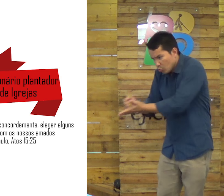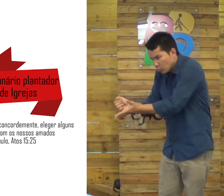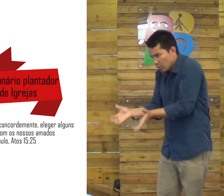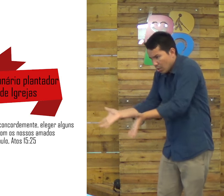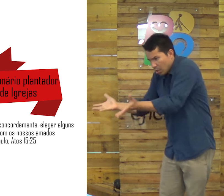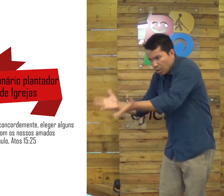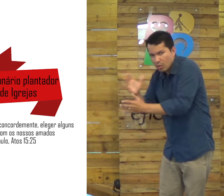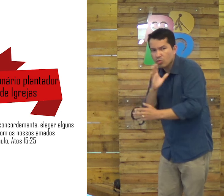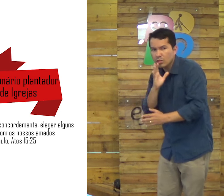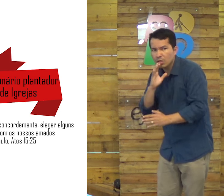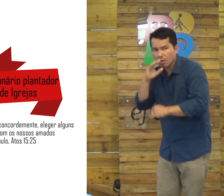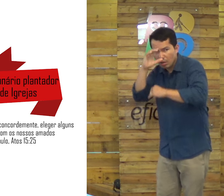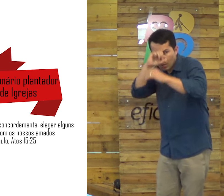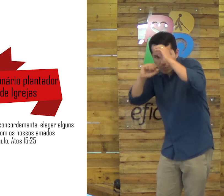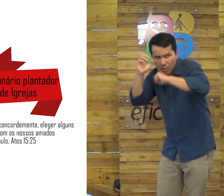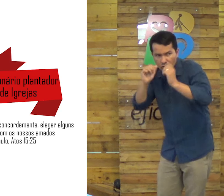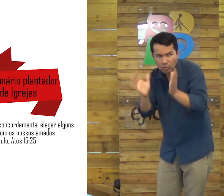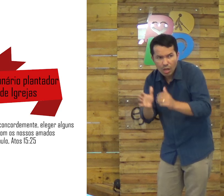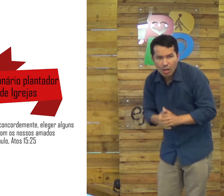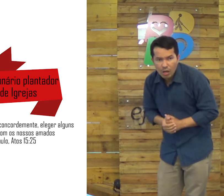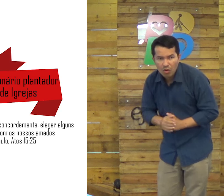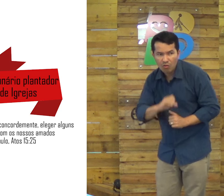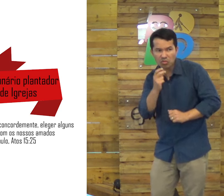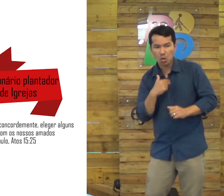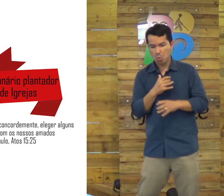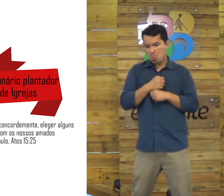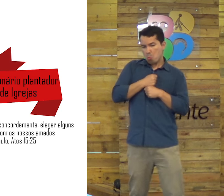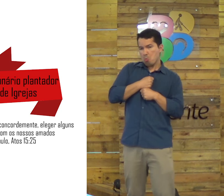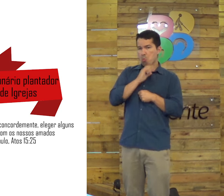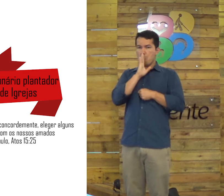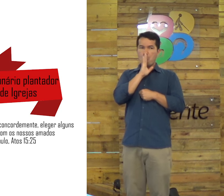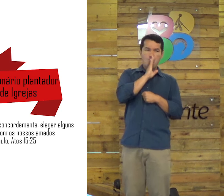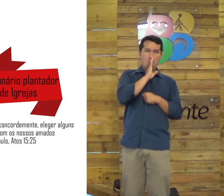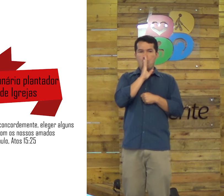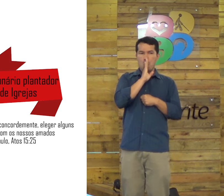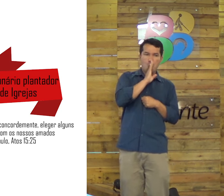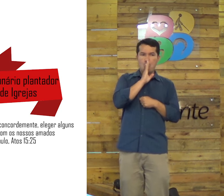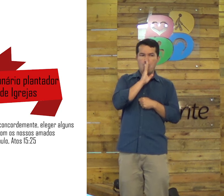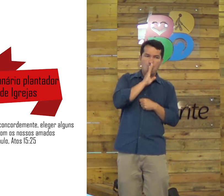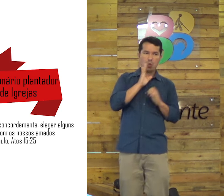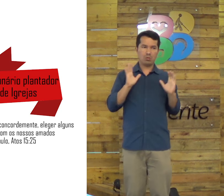Você tem ajudado pessoas a aprenderem mais, ou você guarda tudo para você mesmo?